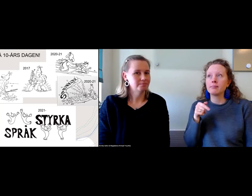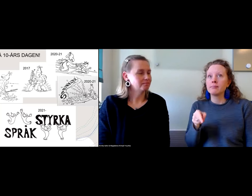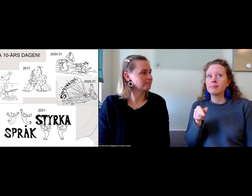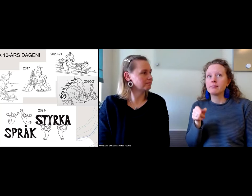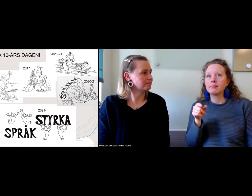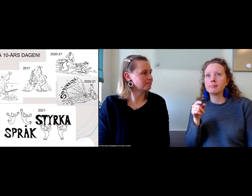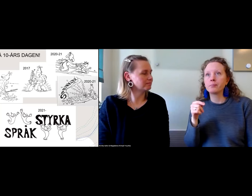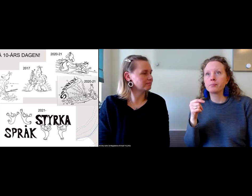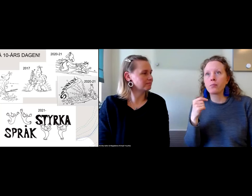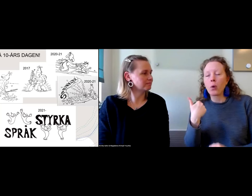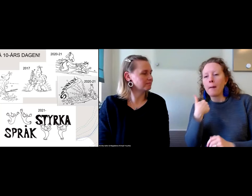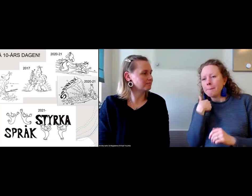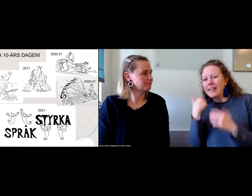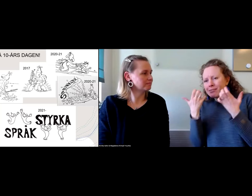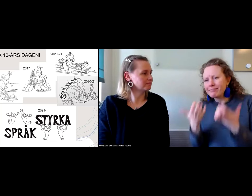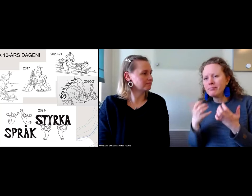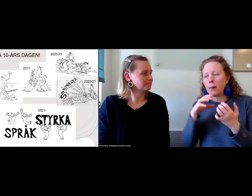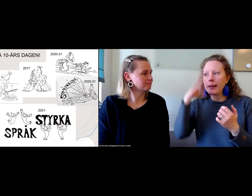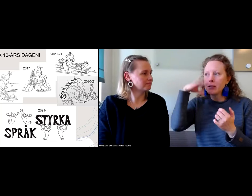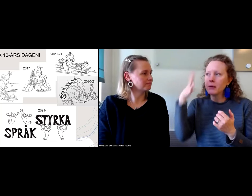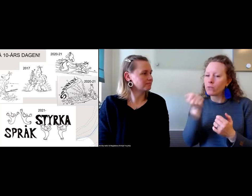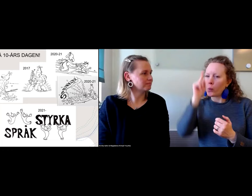nyt on mennyt 10 vuotta, niin